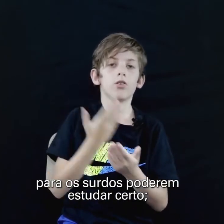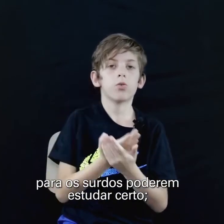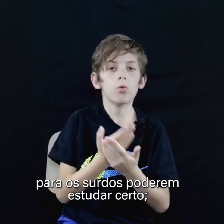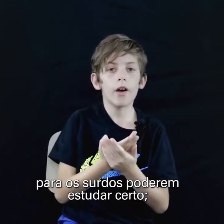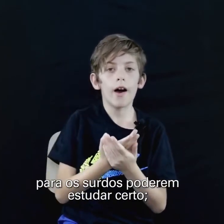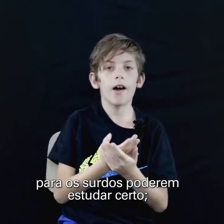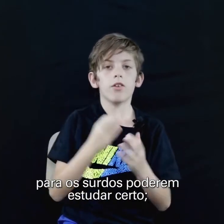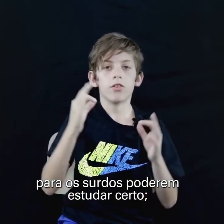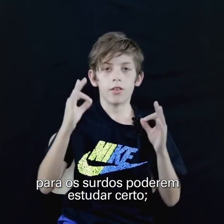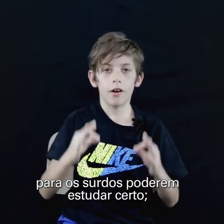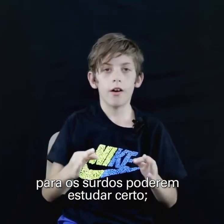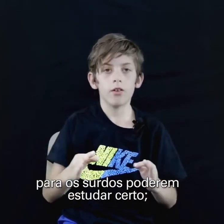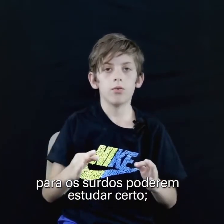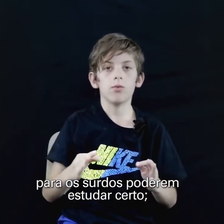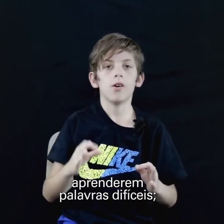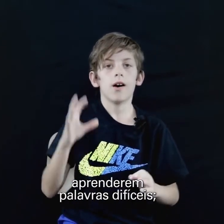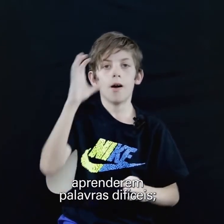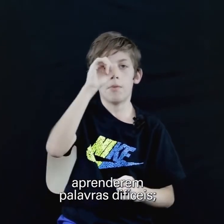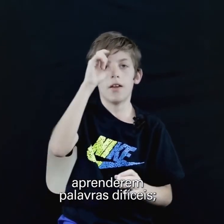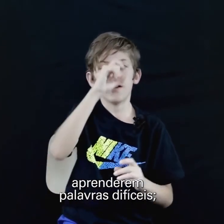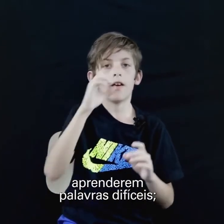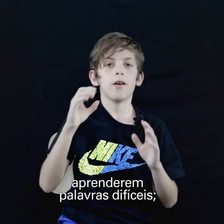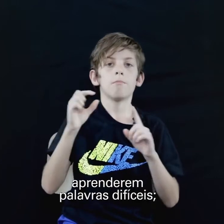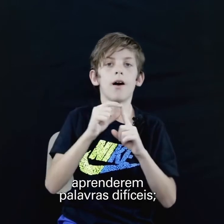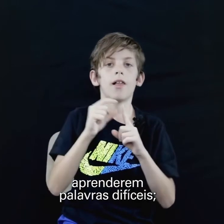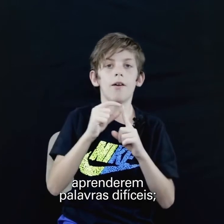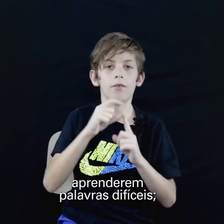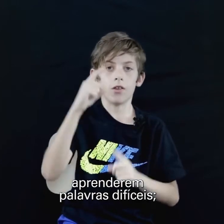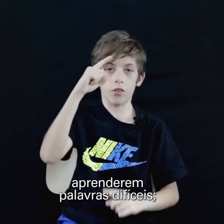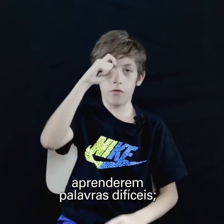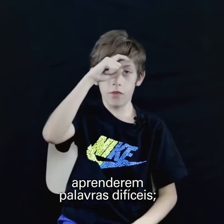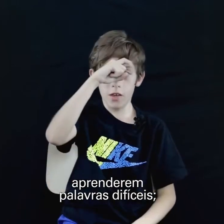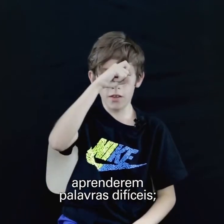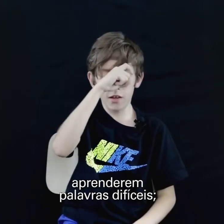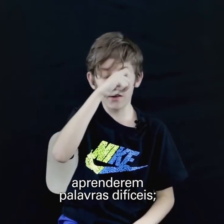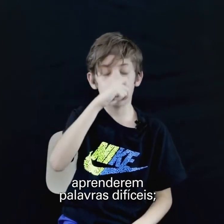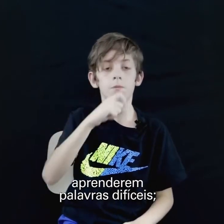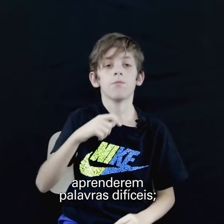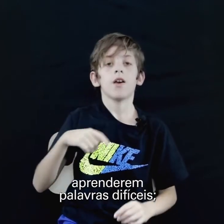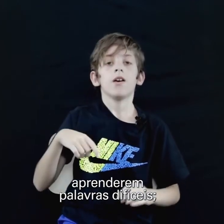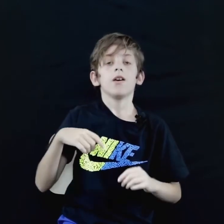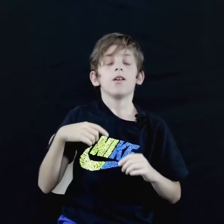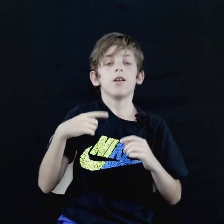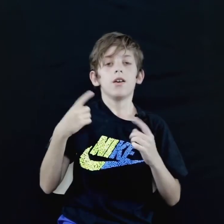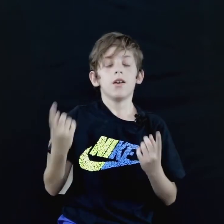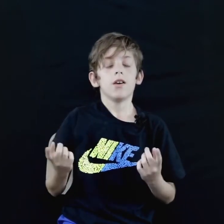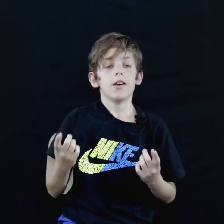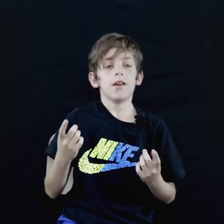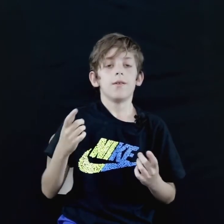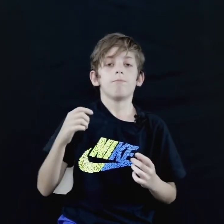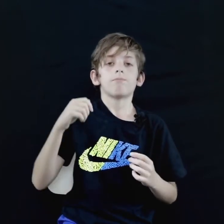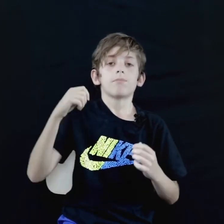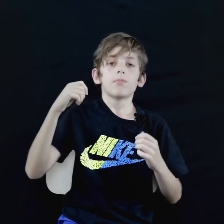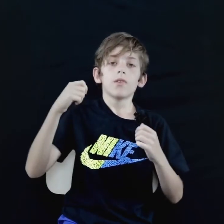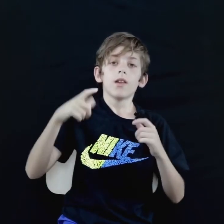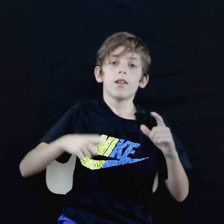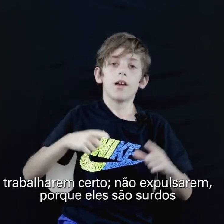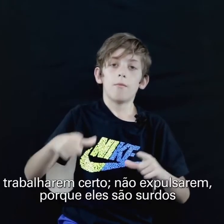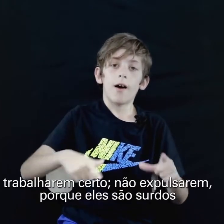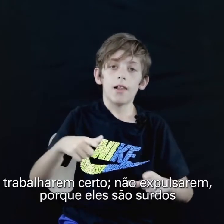poderem estudar certo, aprenderem palavras difíceis e